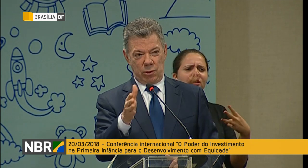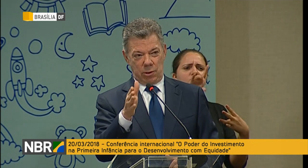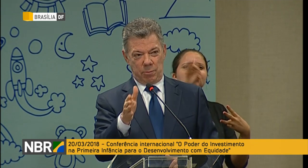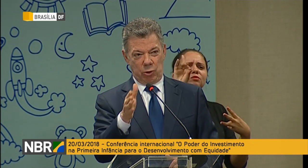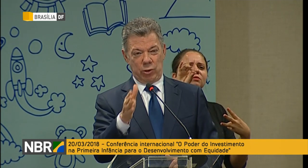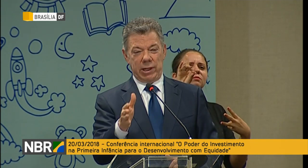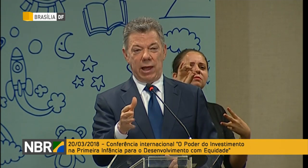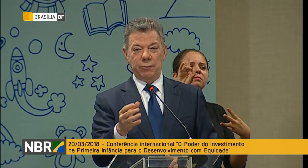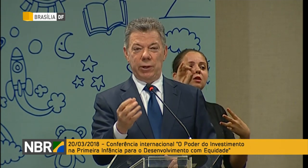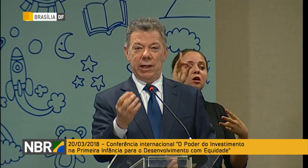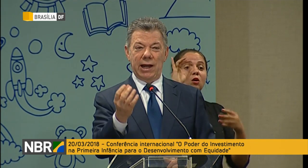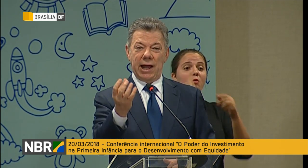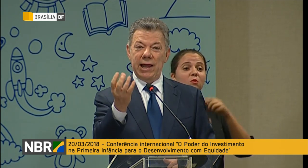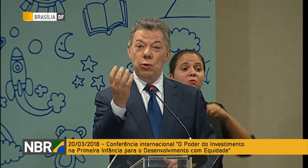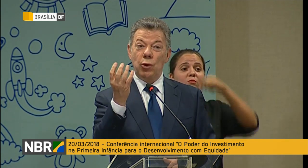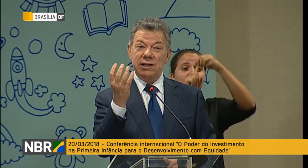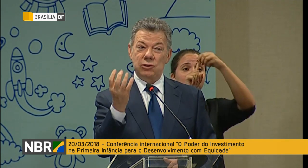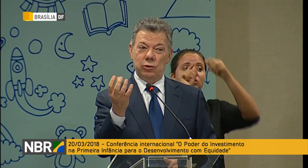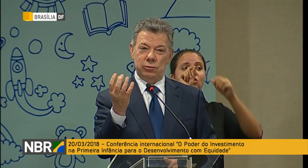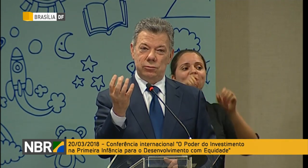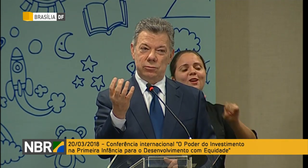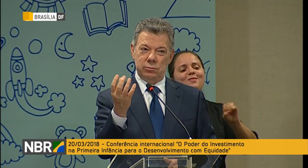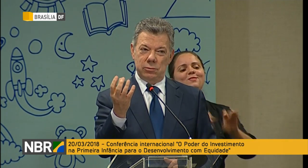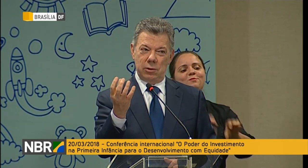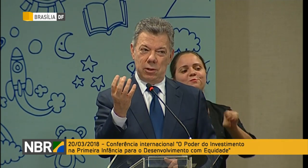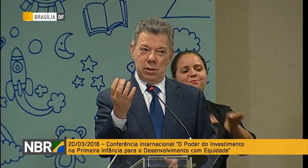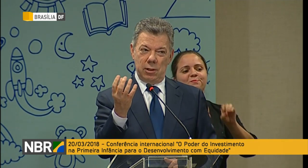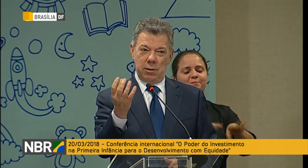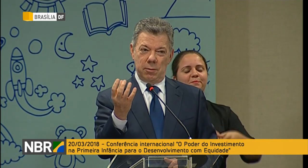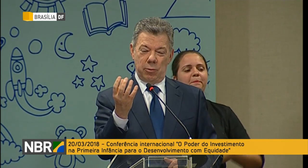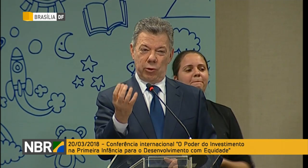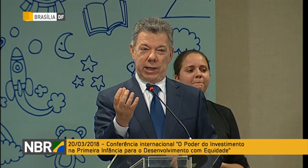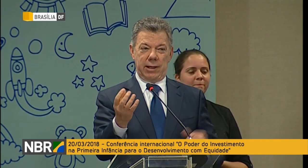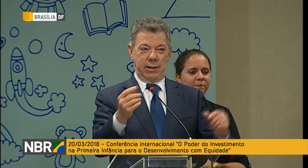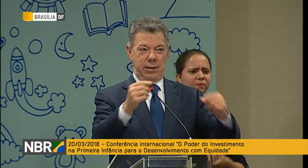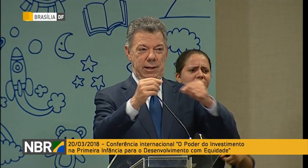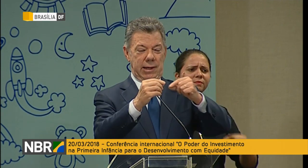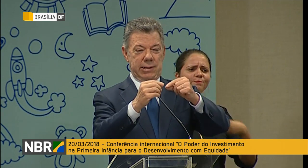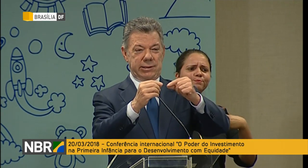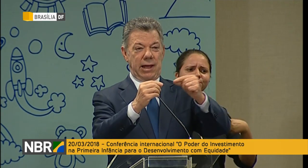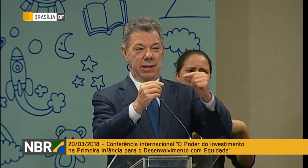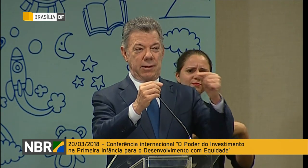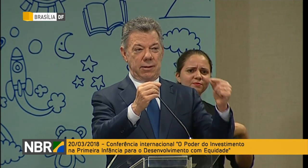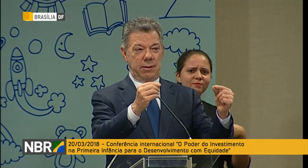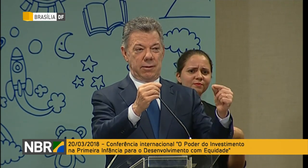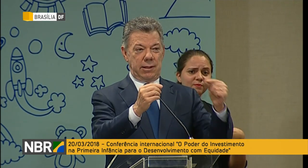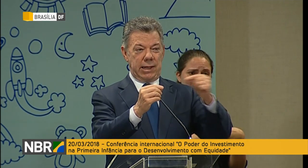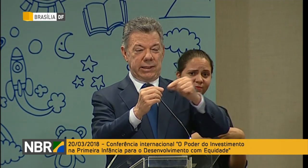nós escolhemos como prioridade foi a educação. Porque